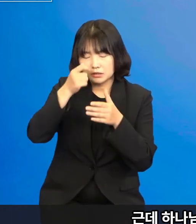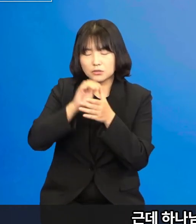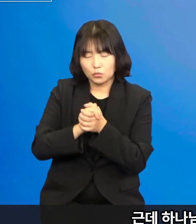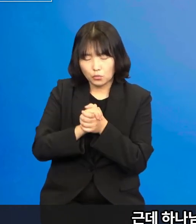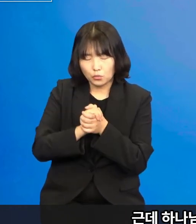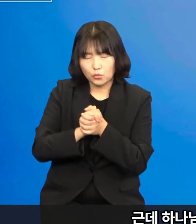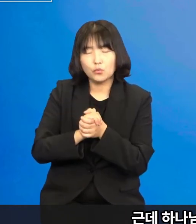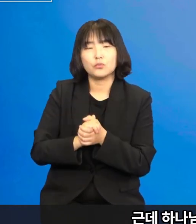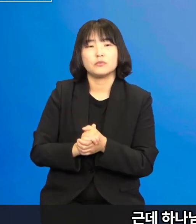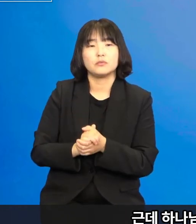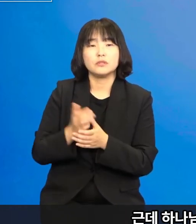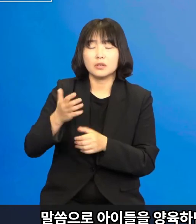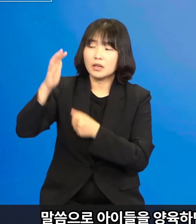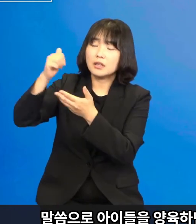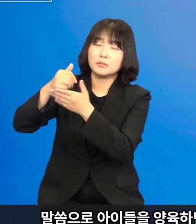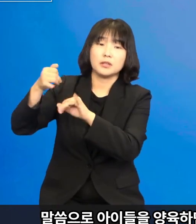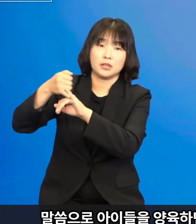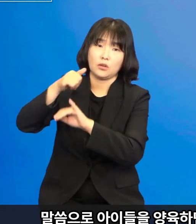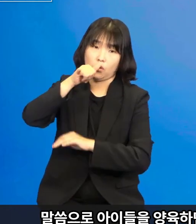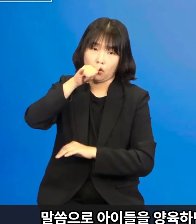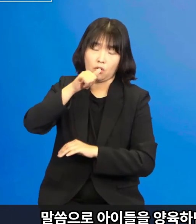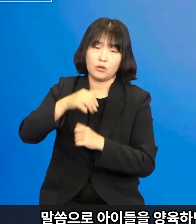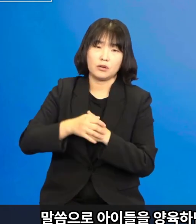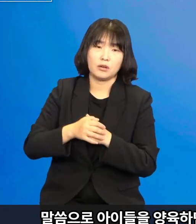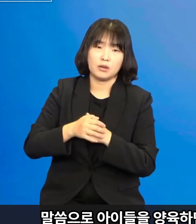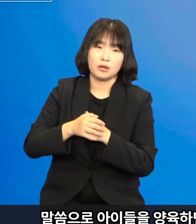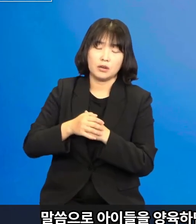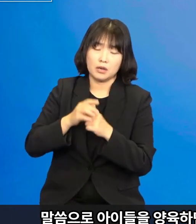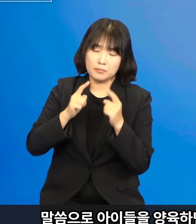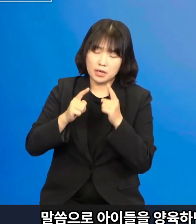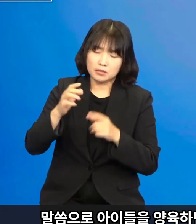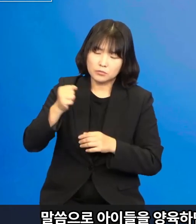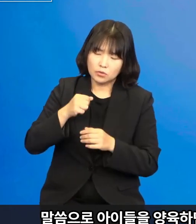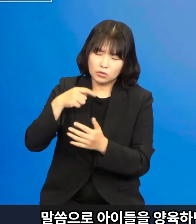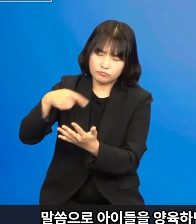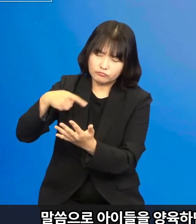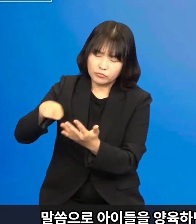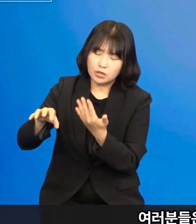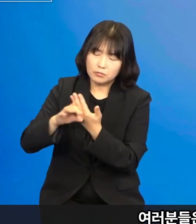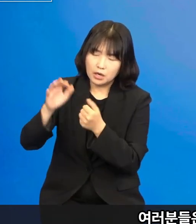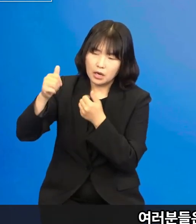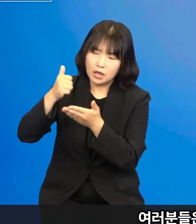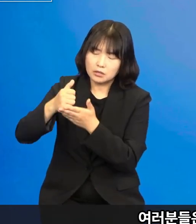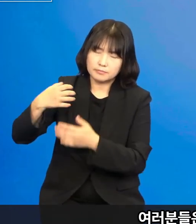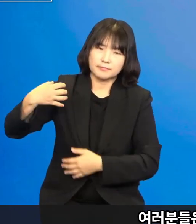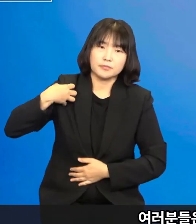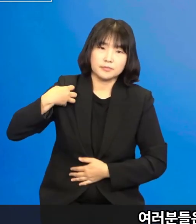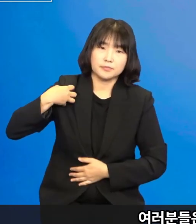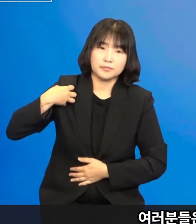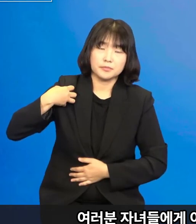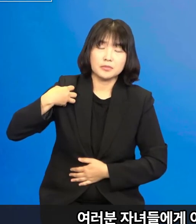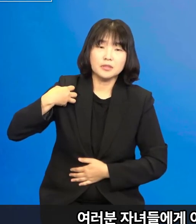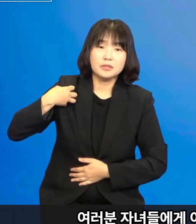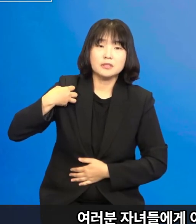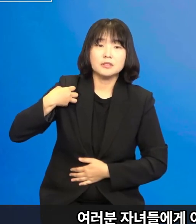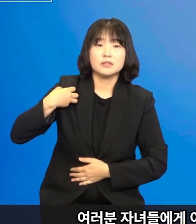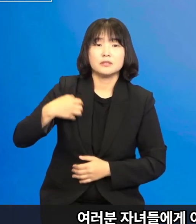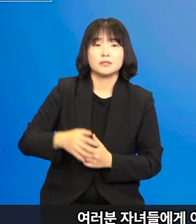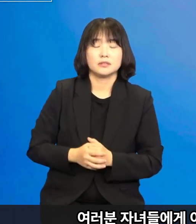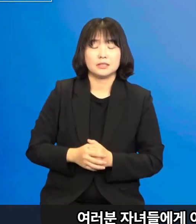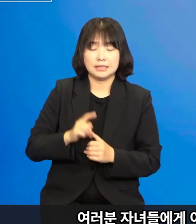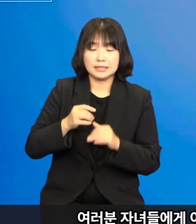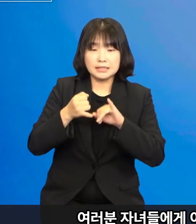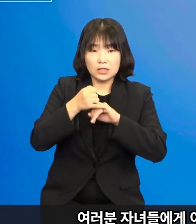하나님의 약속이 있으니까, 말씀으로 아이들을 양육하면 하나님이 책임져 준다고 했으니까, 여러분들은 이 약속의 말씀이 여러분